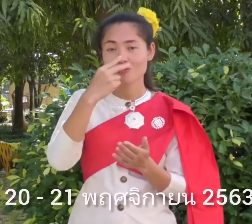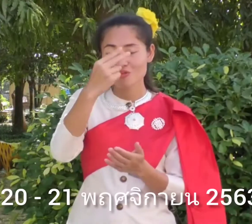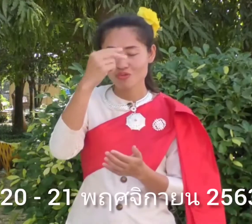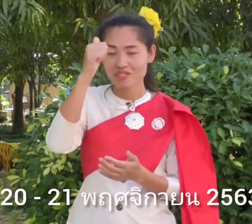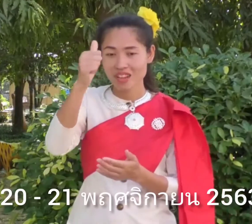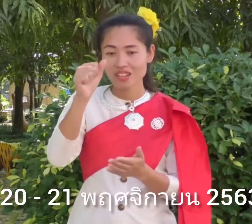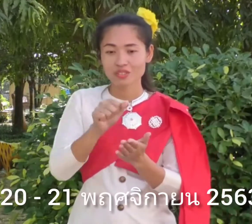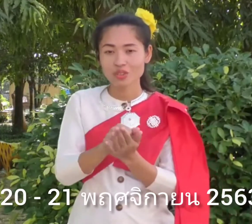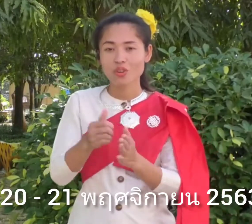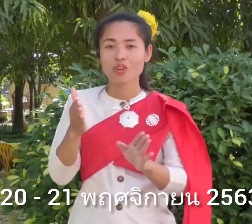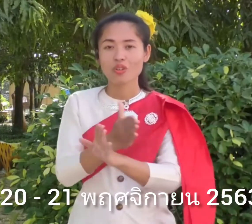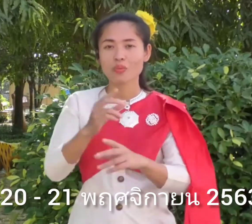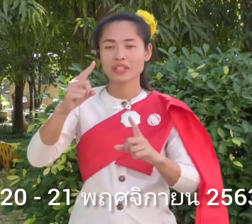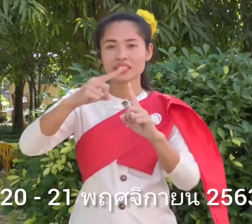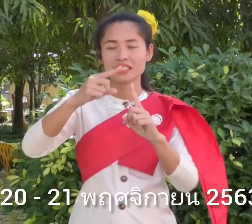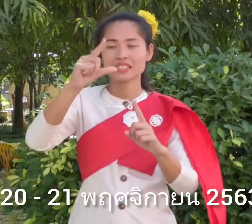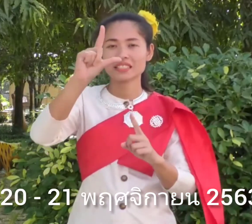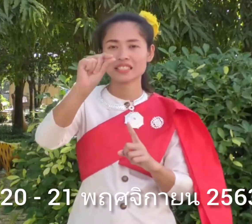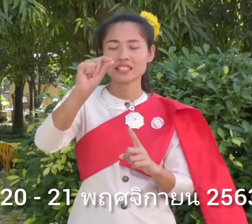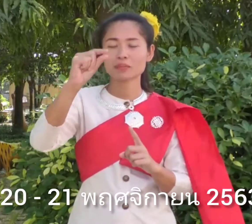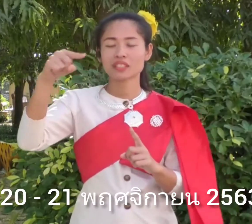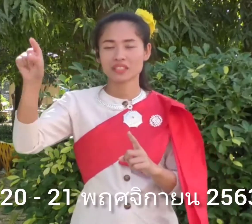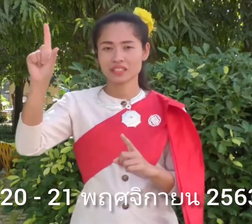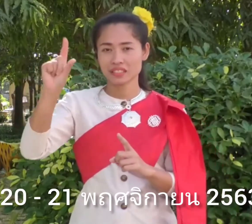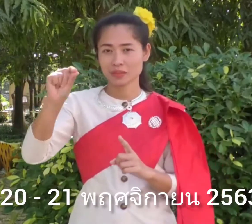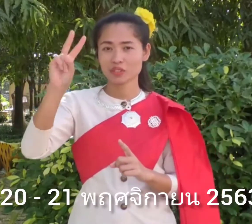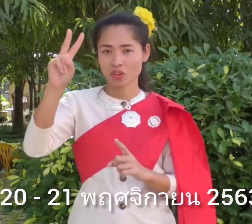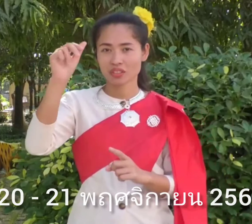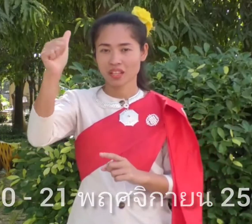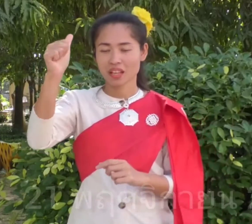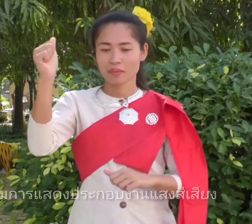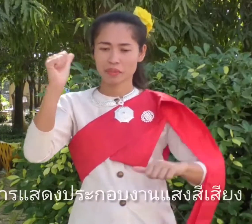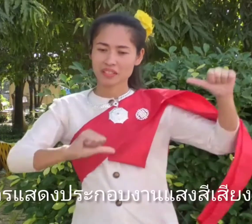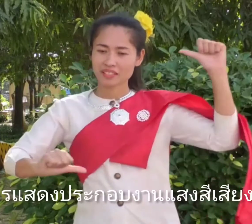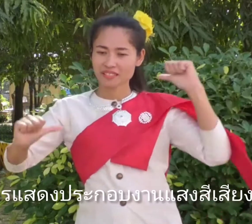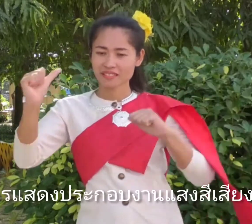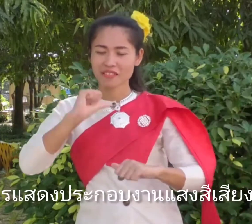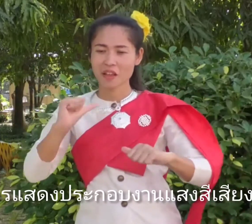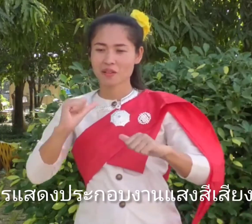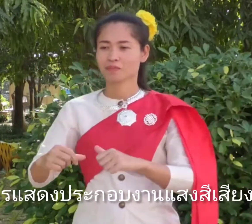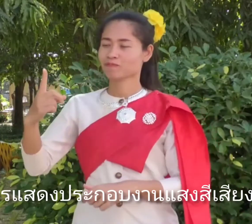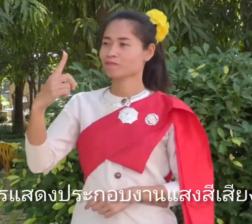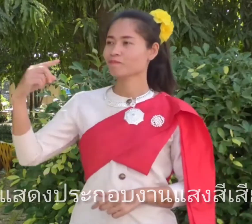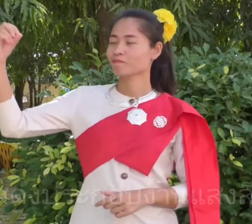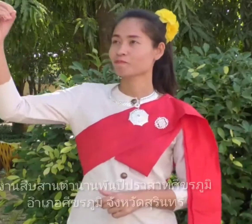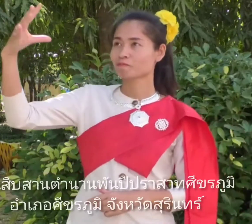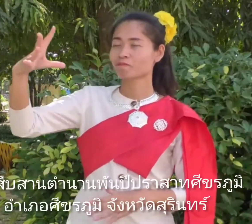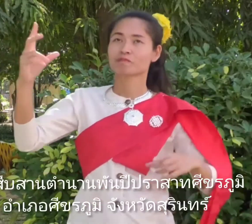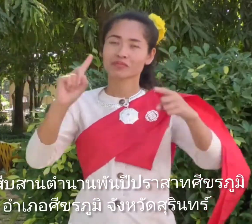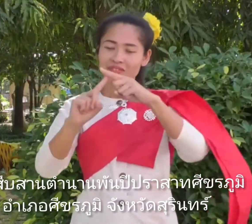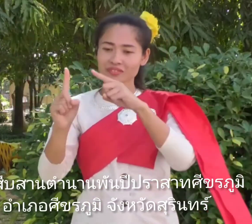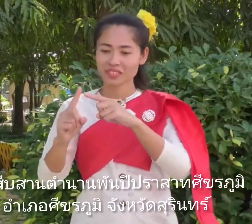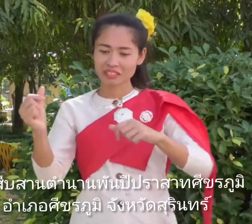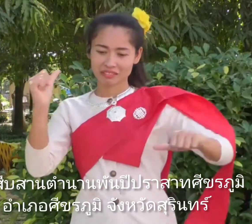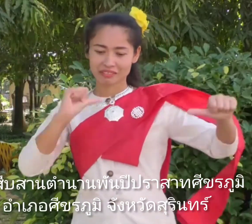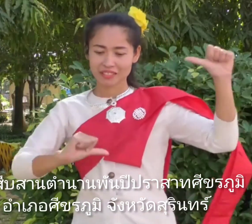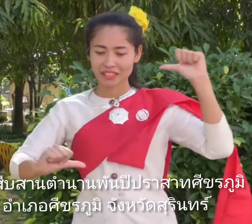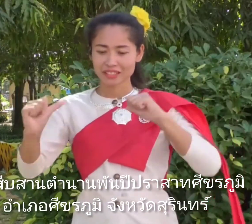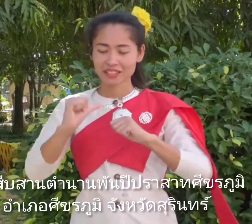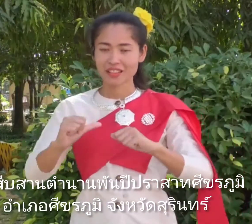ชมการแสดงประกอบแสงสีเสียงงานสืบสานตำนานพันปีปราสาทศรีขอรภูมิอำเภอศรีขอรภูมิจัง